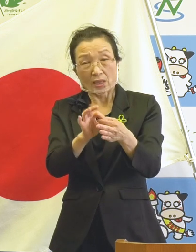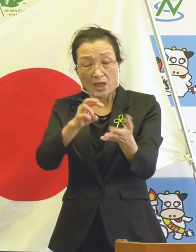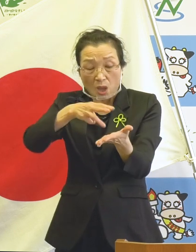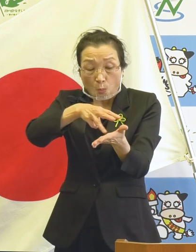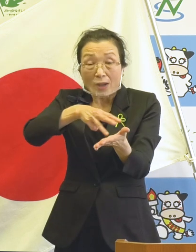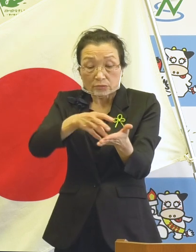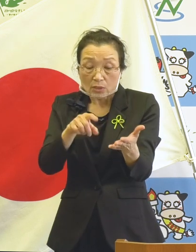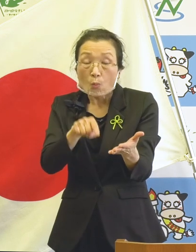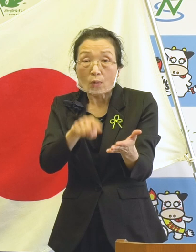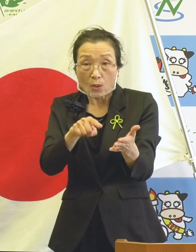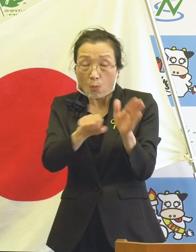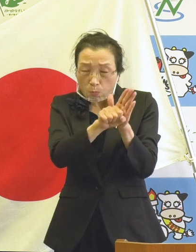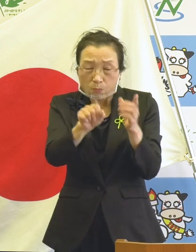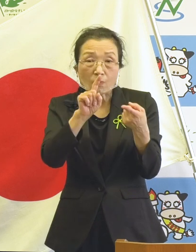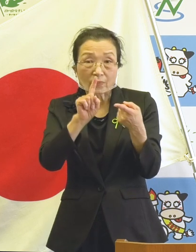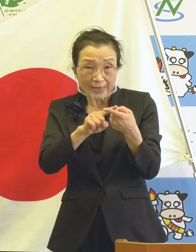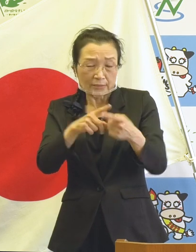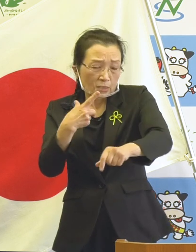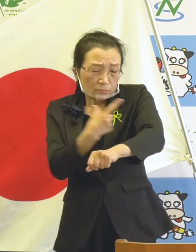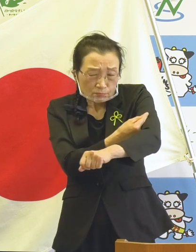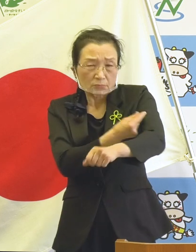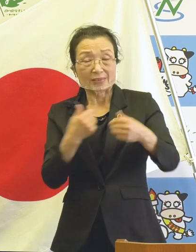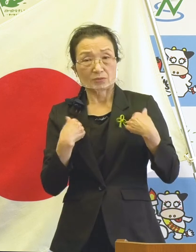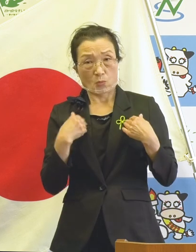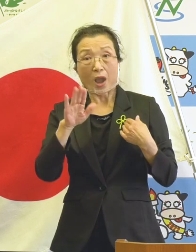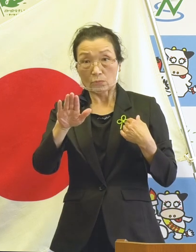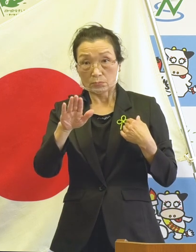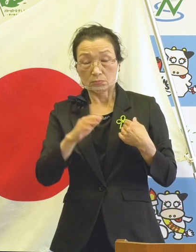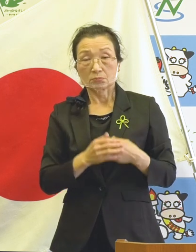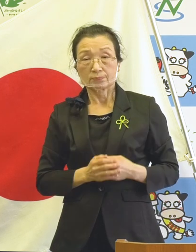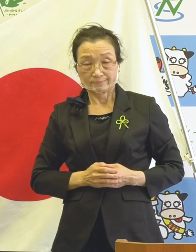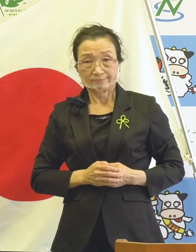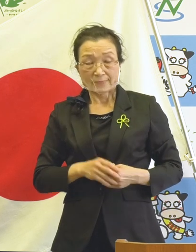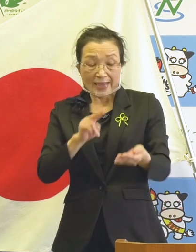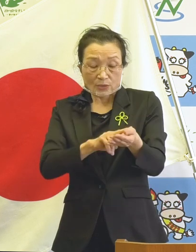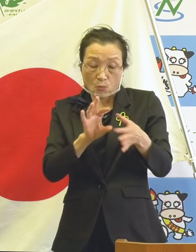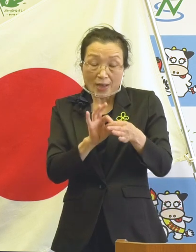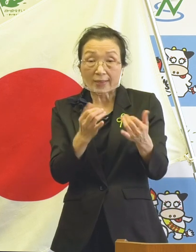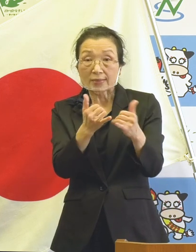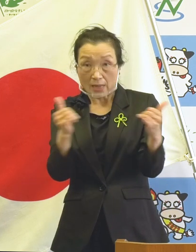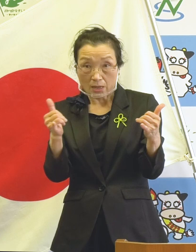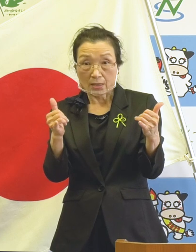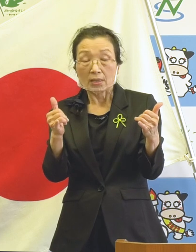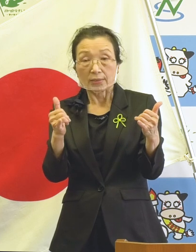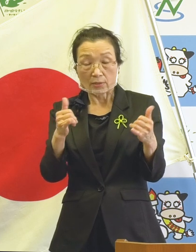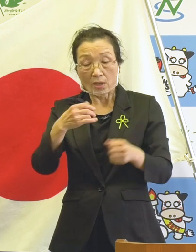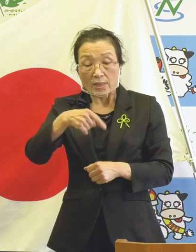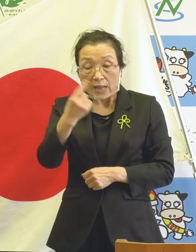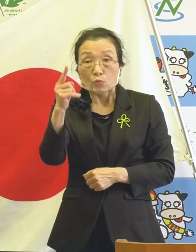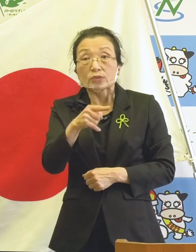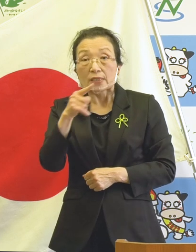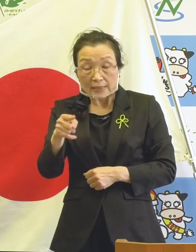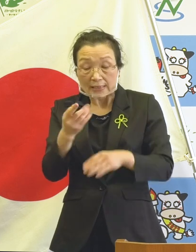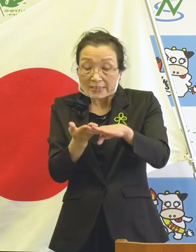率的に接種していく必要があります。すでに医療従事者の方、100人以